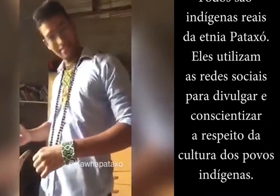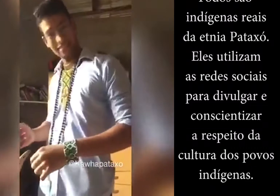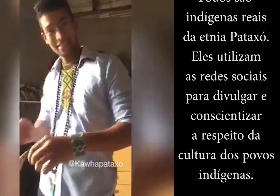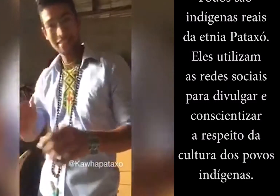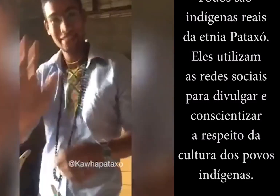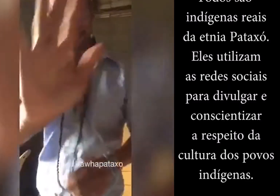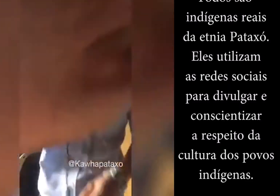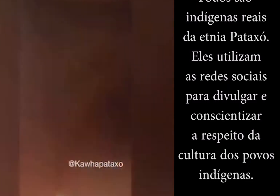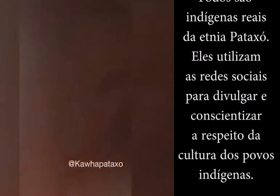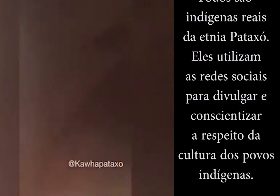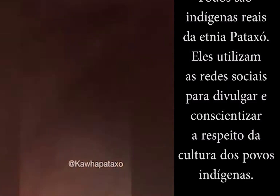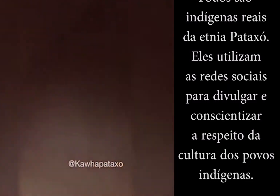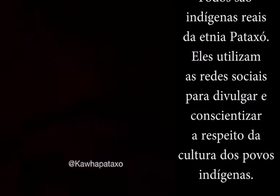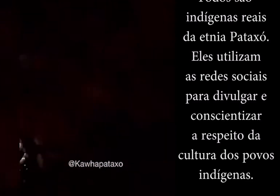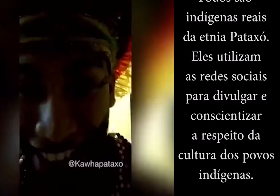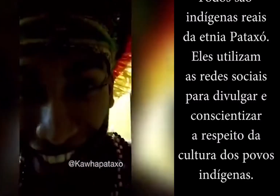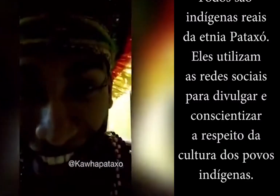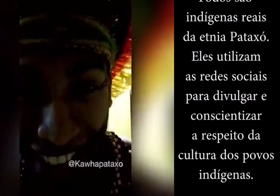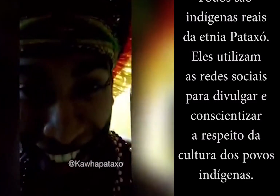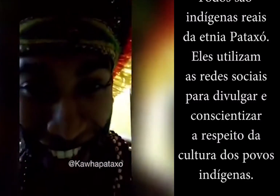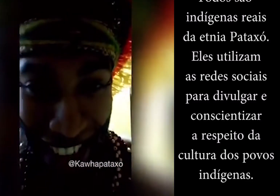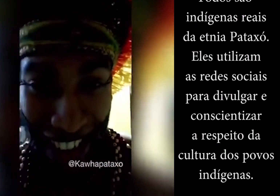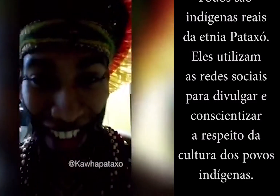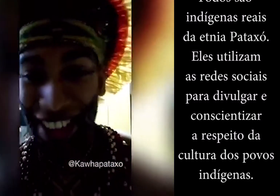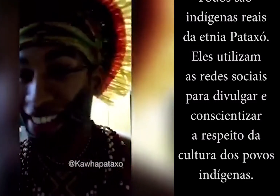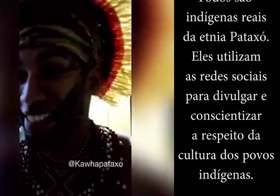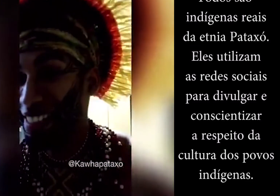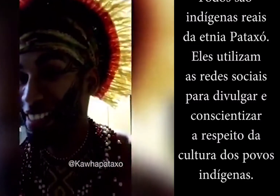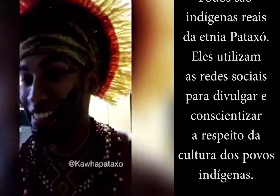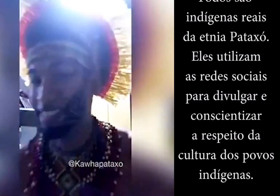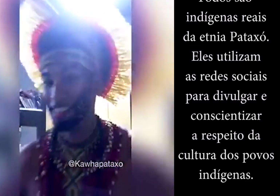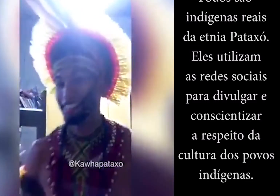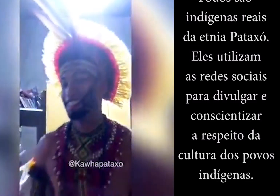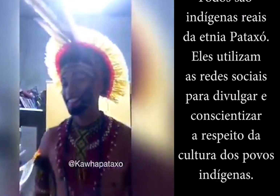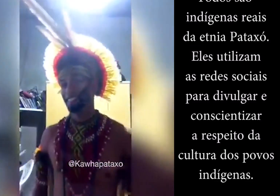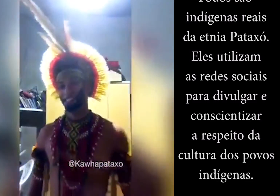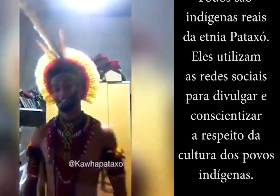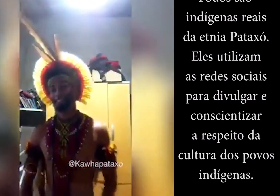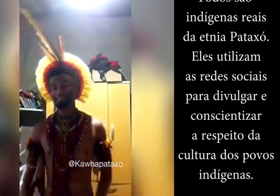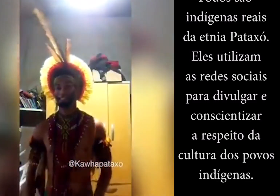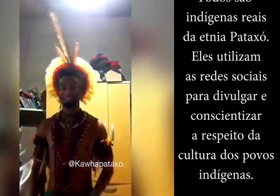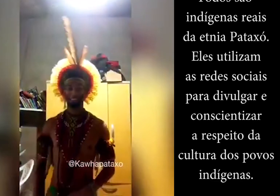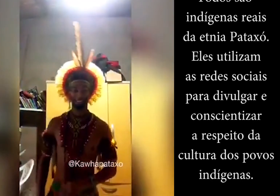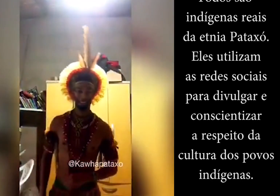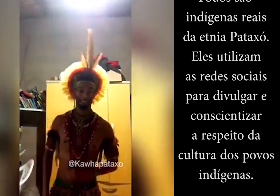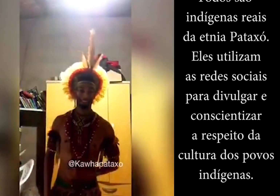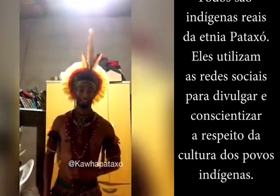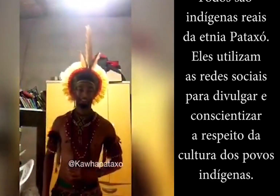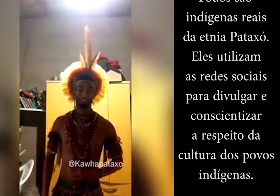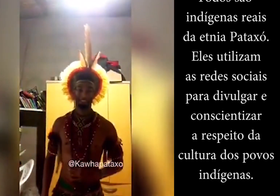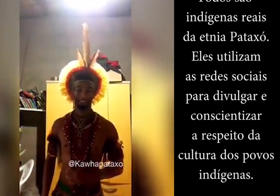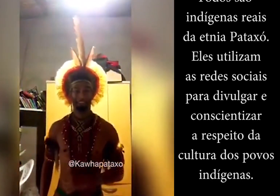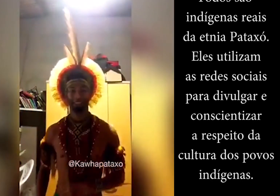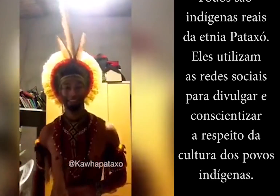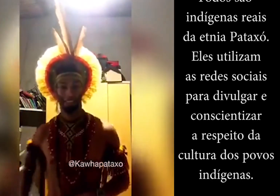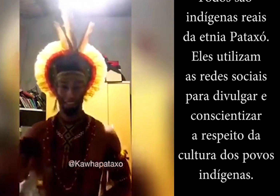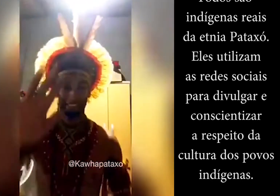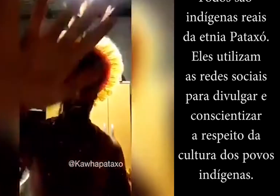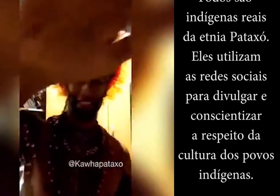incrédula. Querendo a pintura, querendo o sagrado, querendo a cultura, querendo o legado. Não somos só figura pra ser estudado, somos ruptura